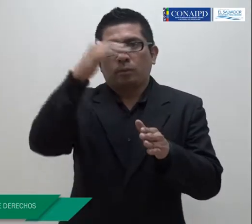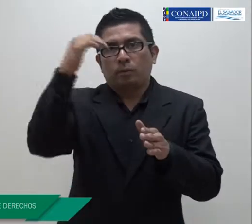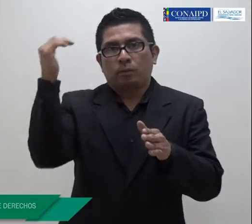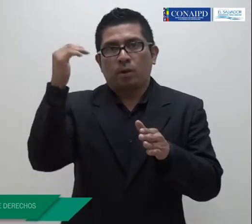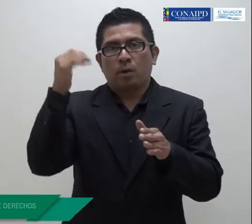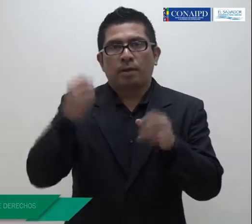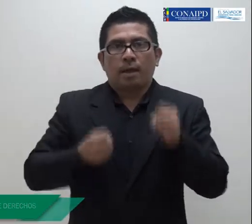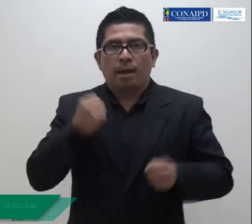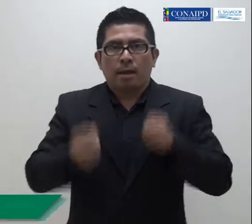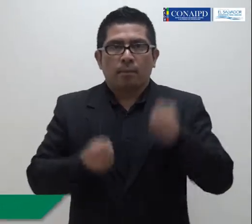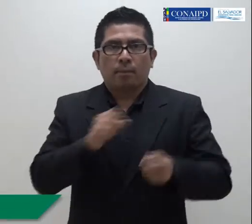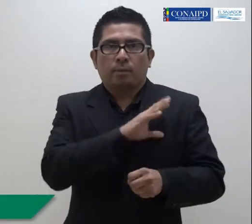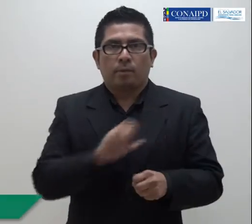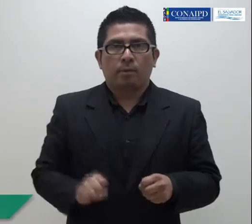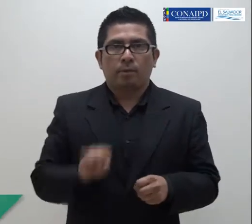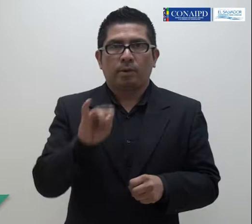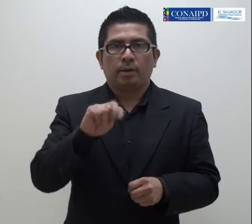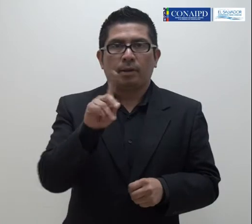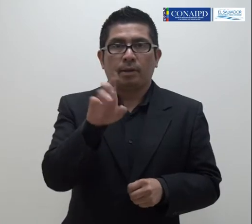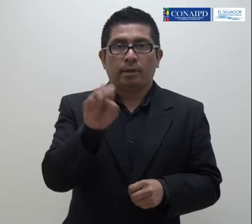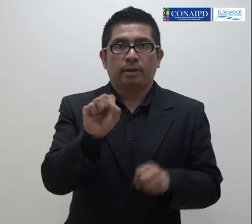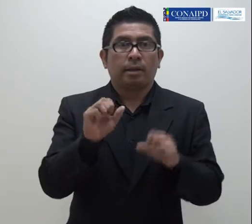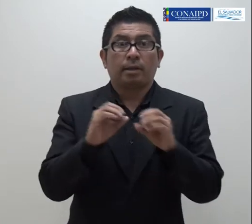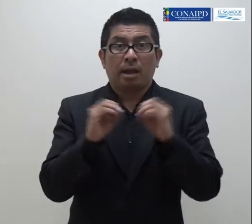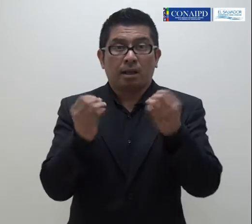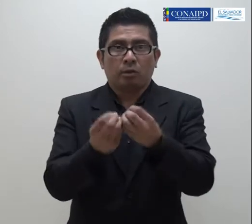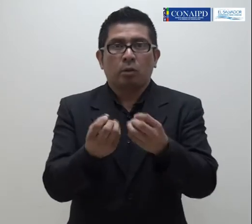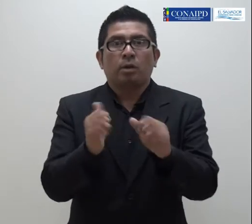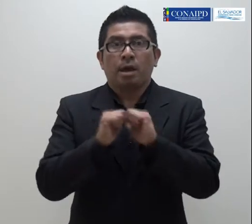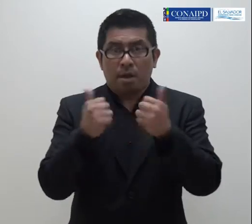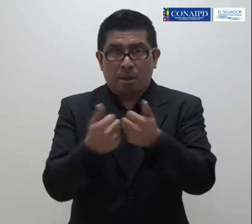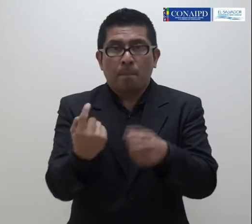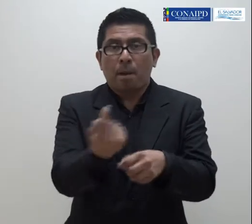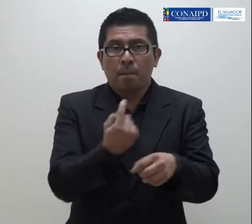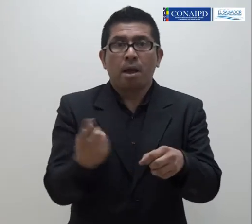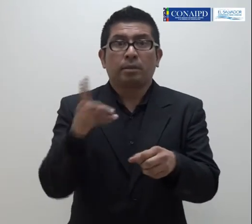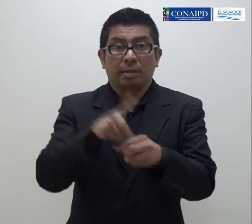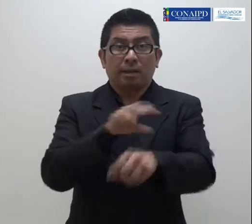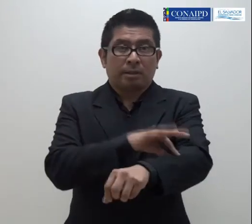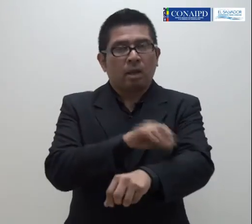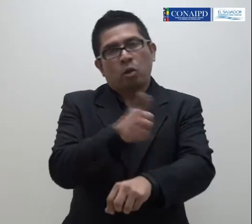Deportes de El Salvador, organizaciones de y para personas con discapacidad, entre otros.